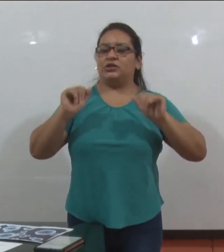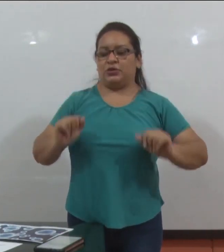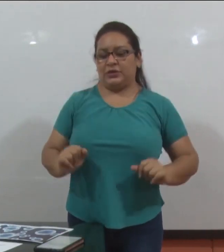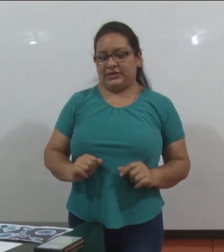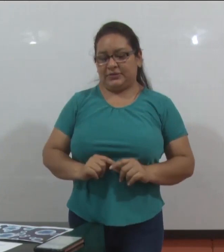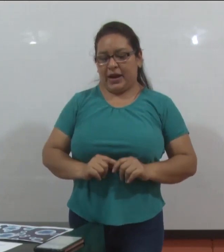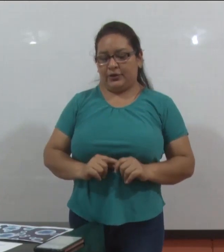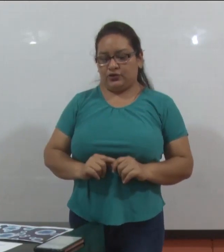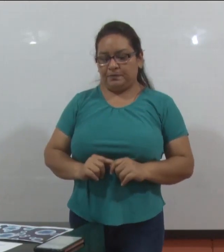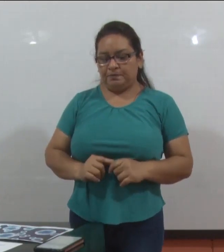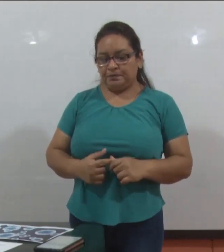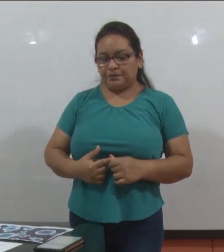en nuestras manos.